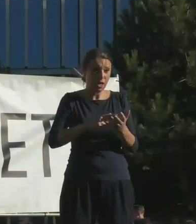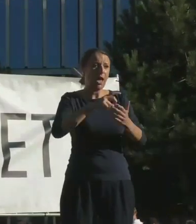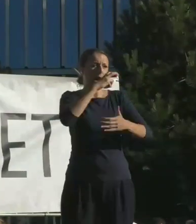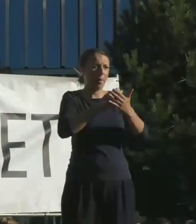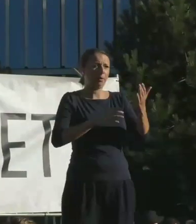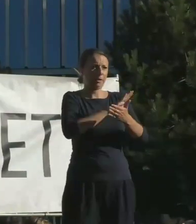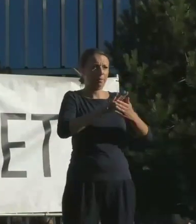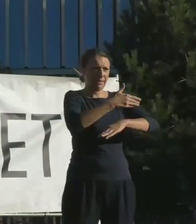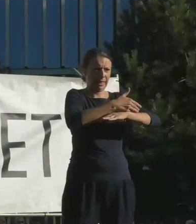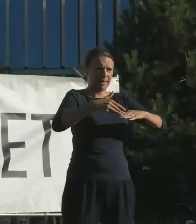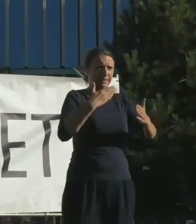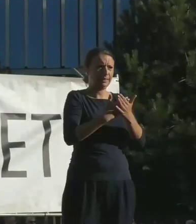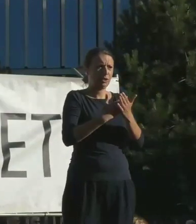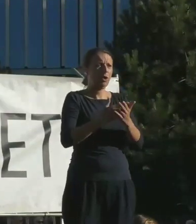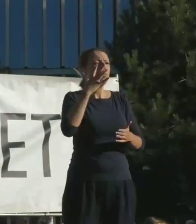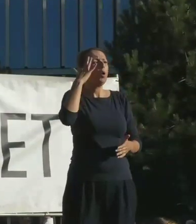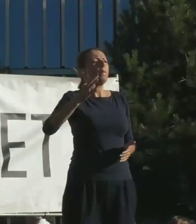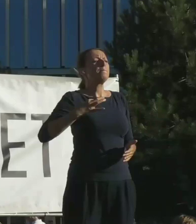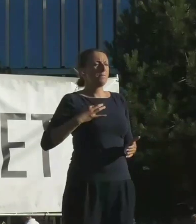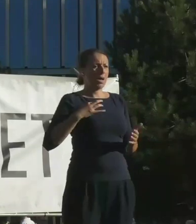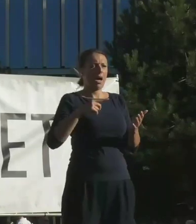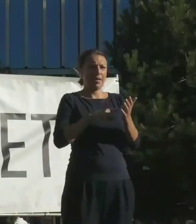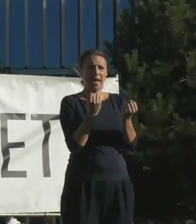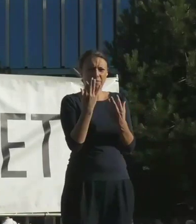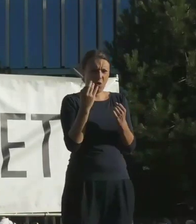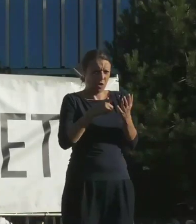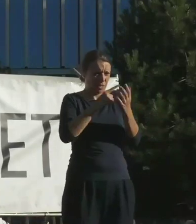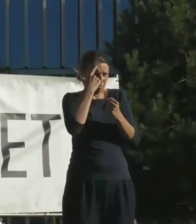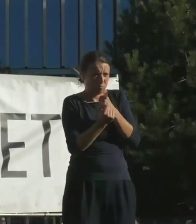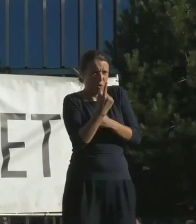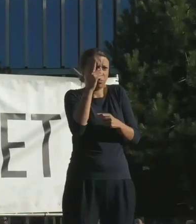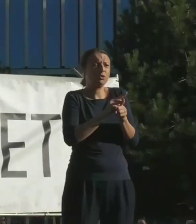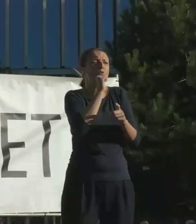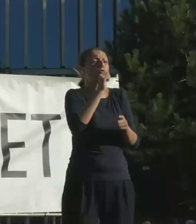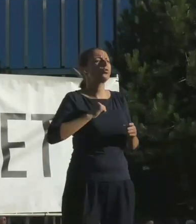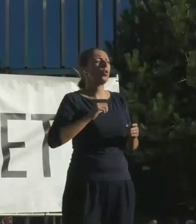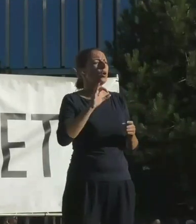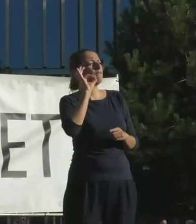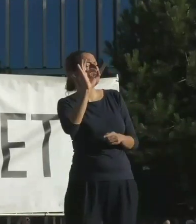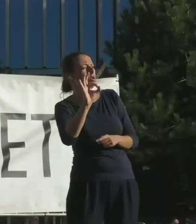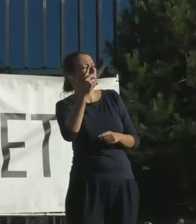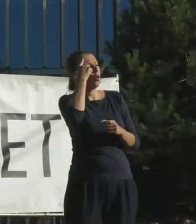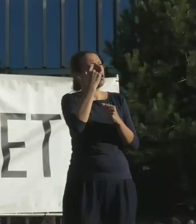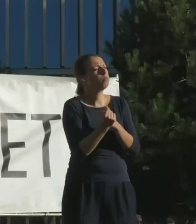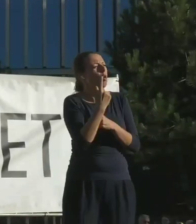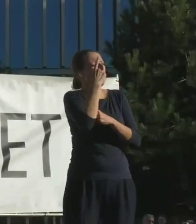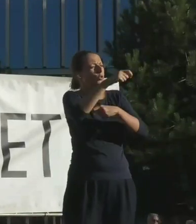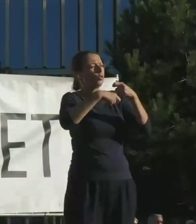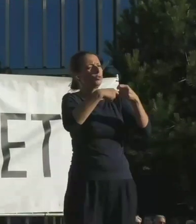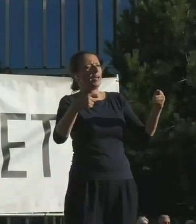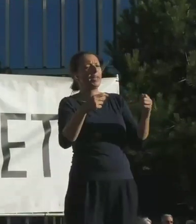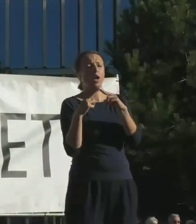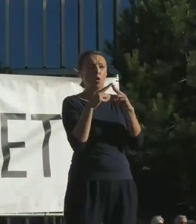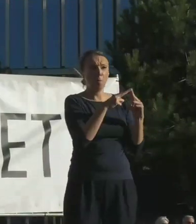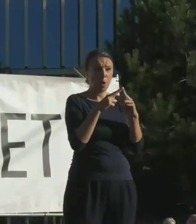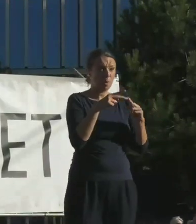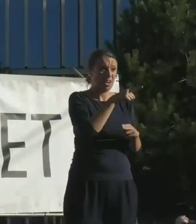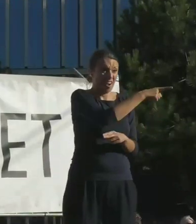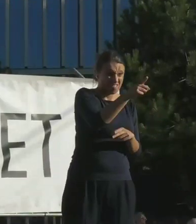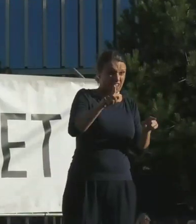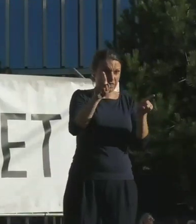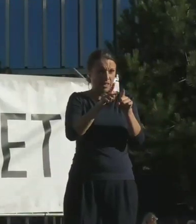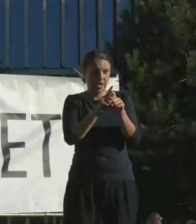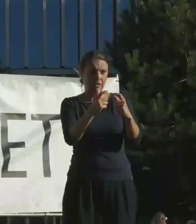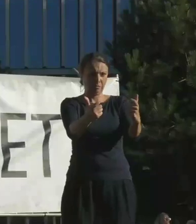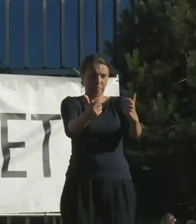sobie ten pan adwokat wymyślił i zaproponował wczoraj kompromisowe rozwiązanie, że teraz będziecie nas wsadzać za